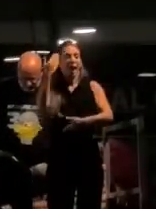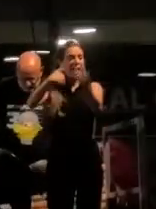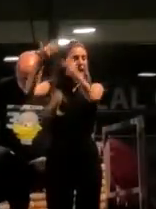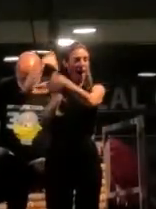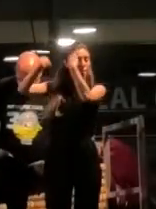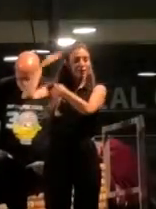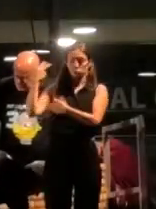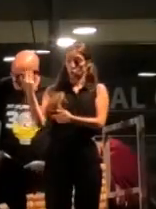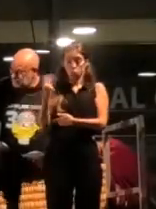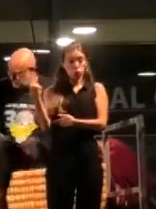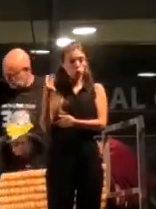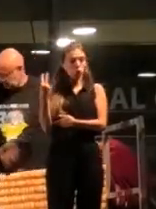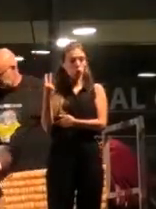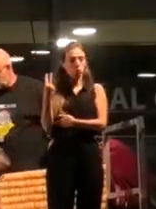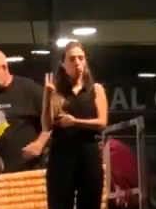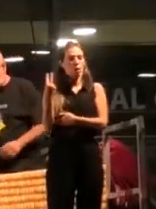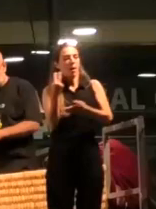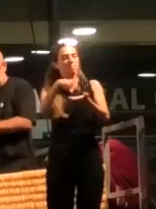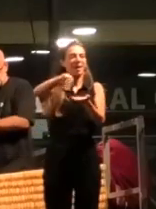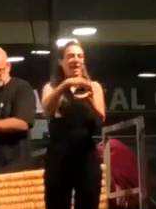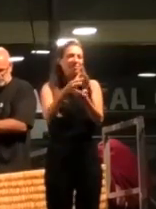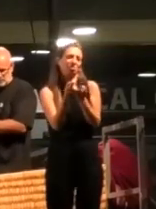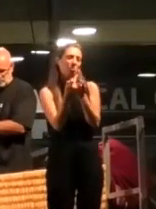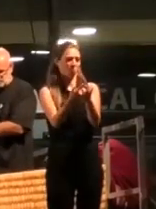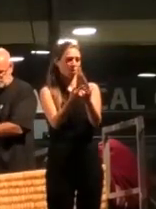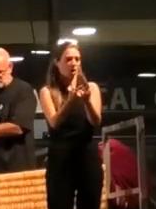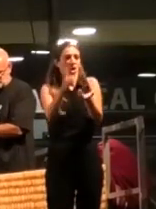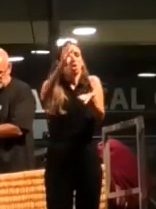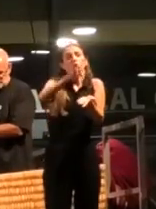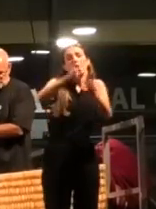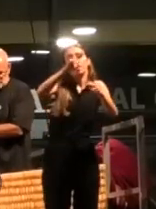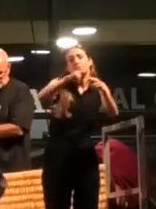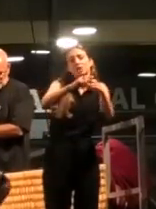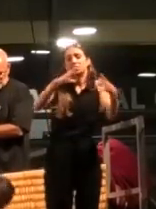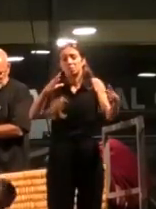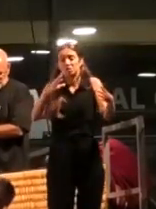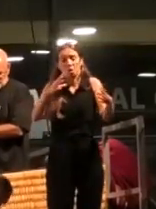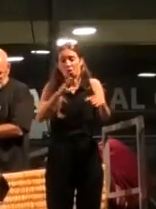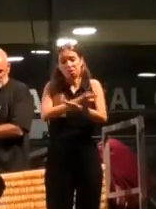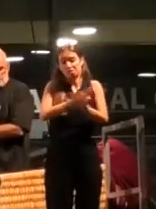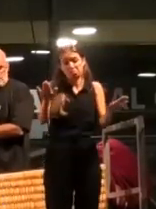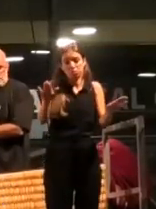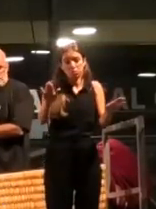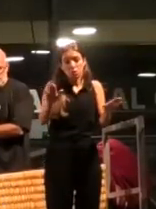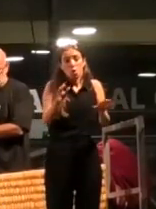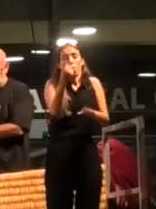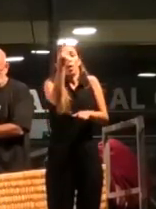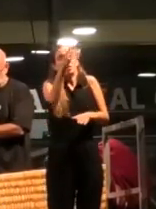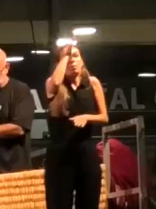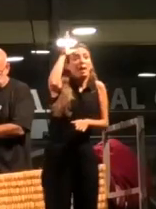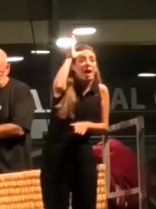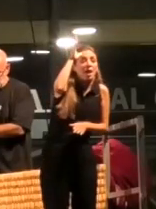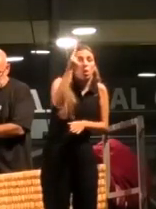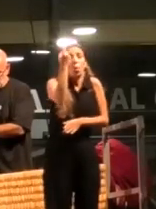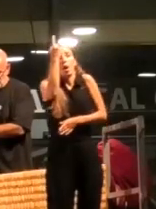Abans, tots dos ballàvem en poques ocasions, per les festes majors a Cambrils i Para de Comptar, una vegada a l'estiu i